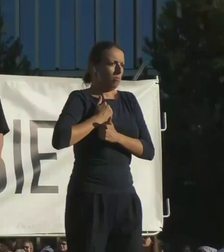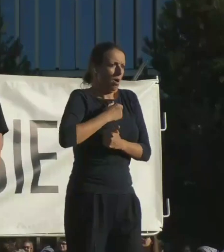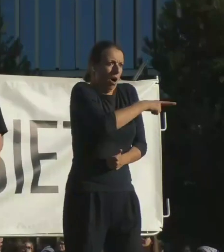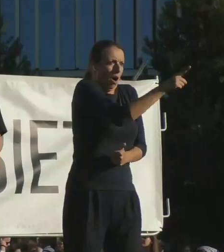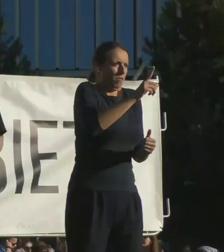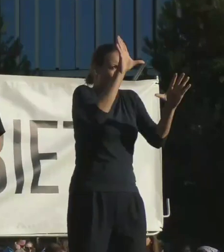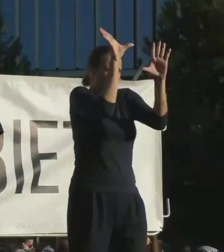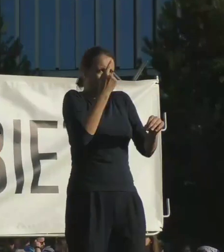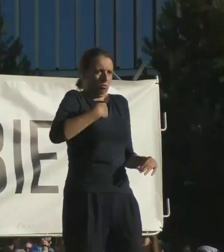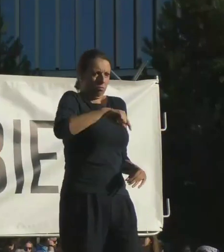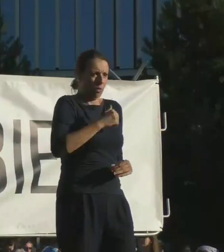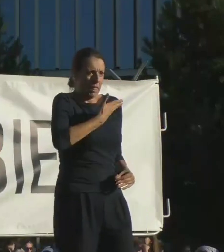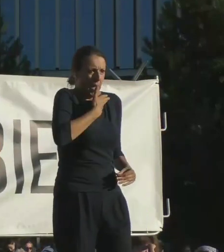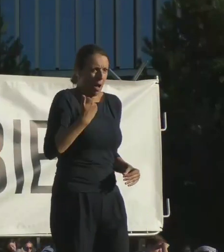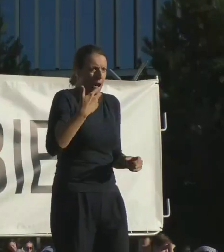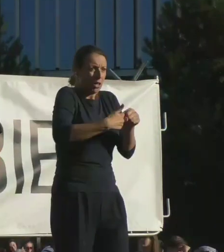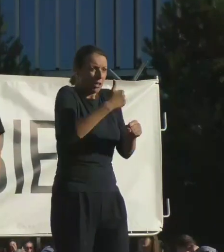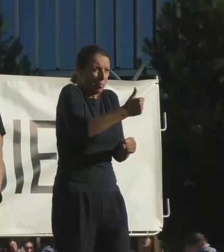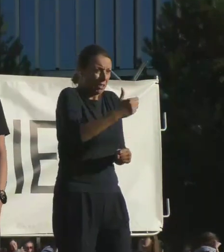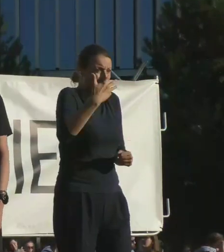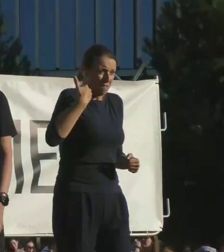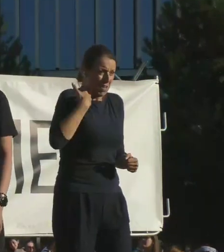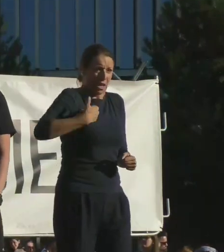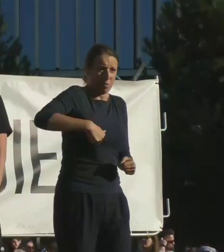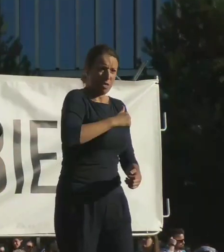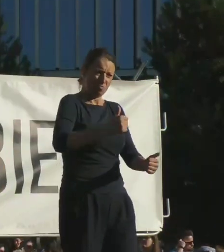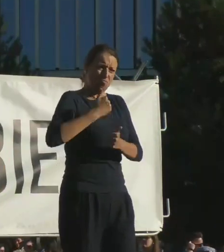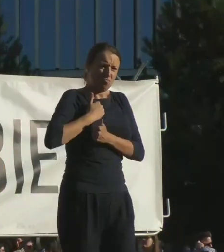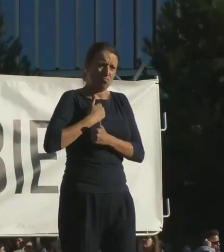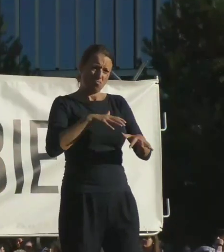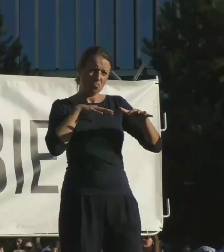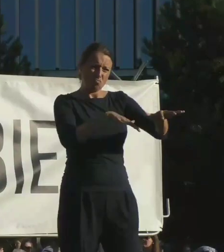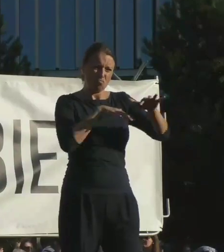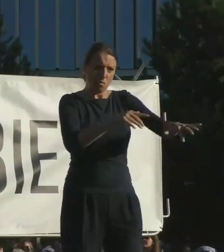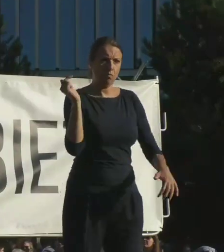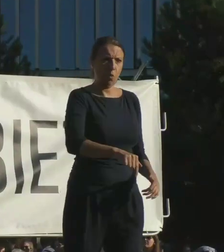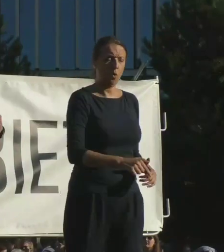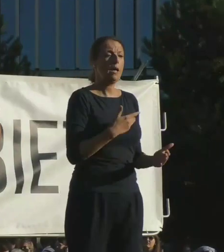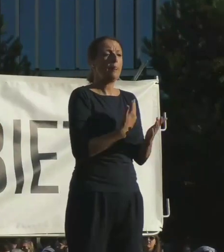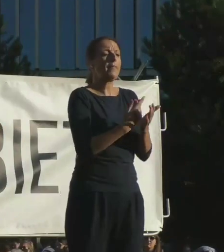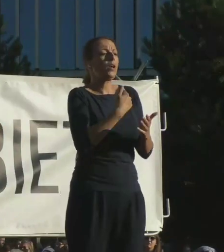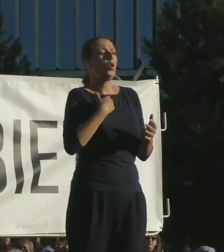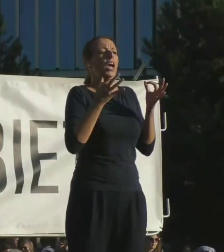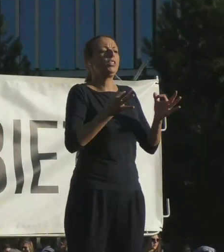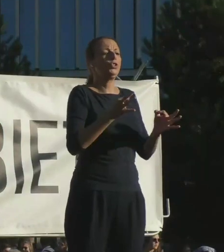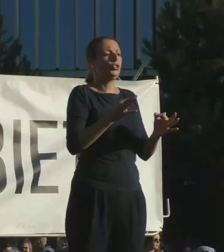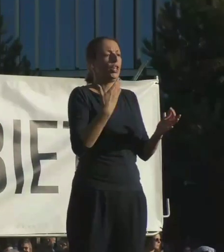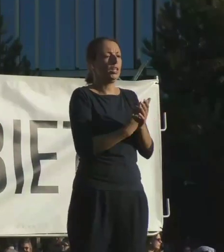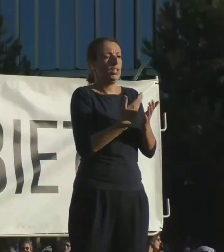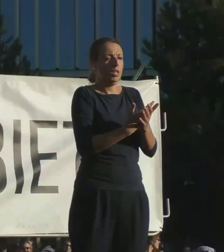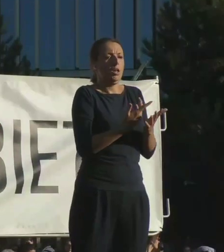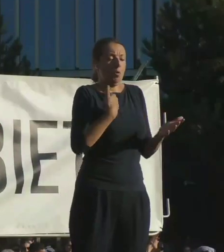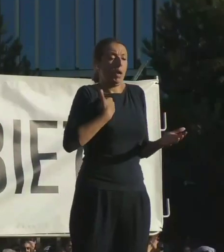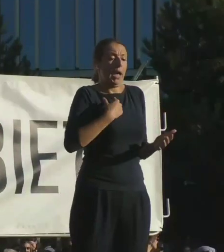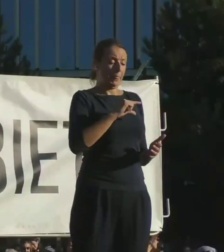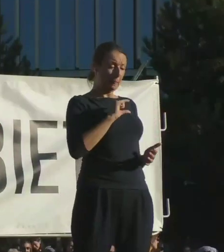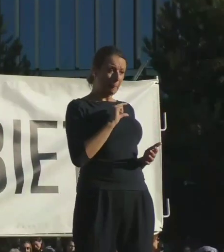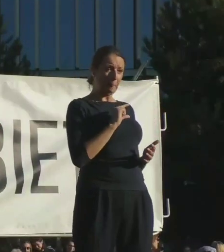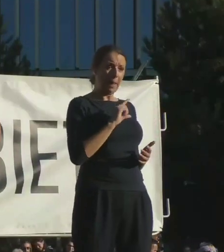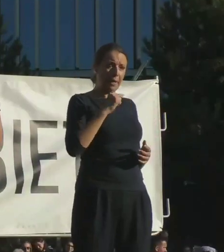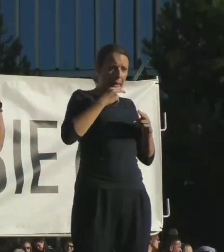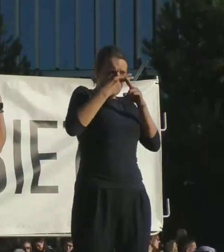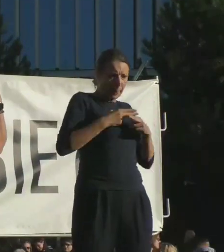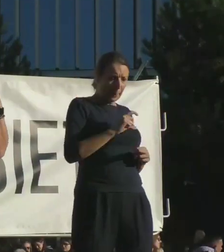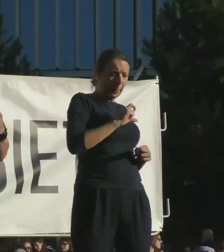żołnierkami XXI wieku. Dlatego jestem tu dzisiaj, panie premierze, w imieniu tej małej dziewczynki i w imieniu